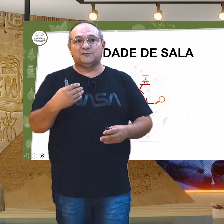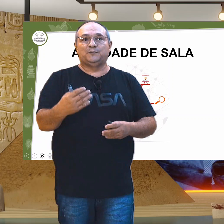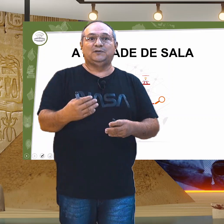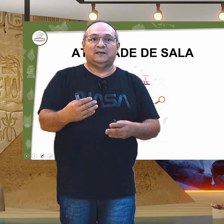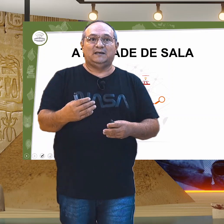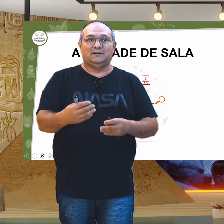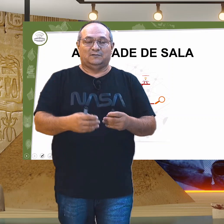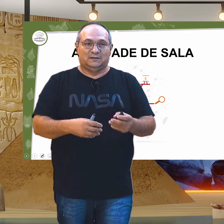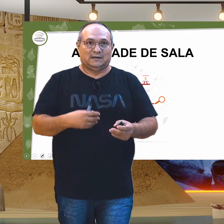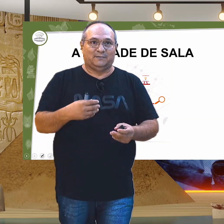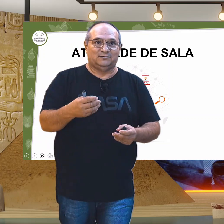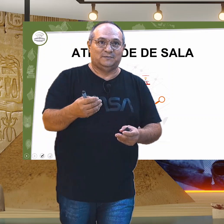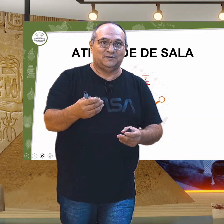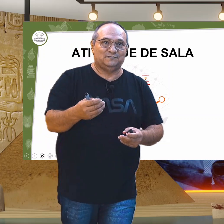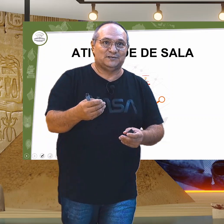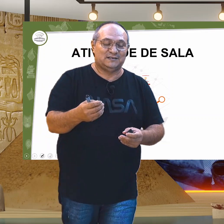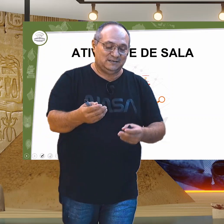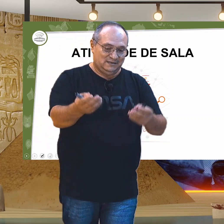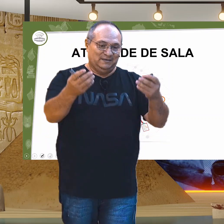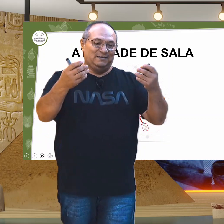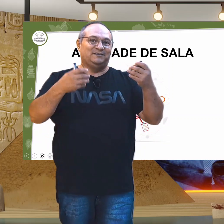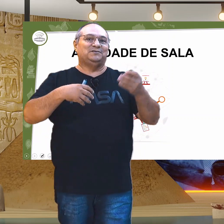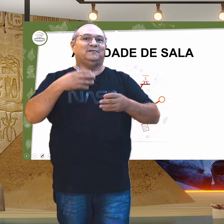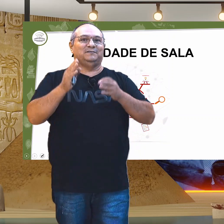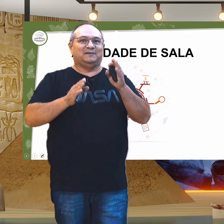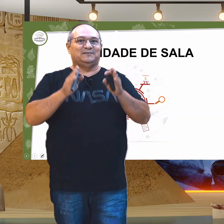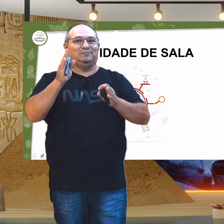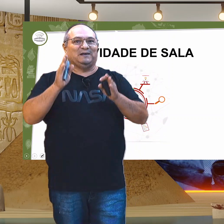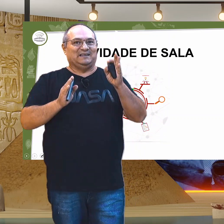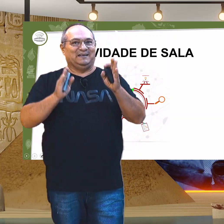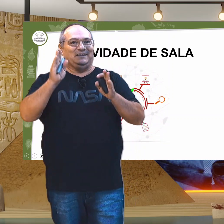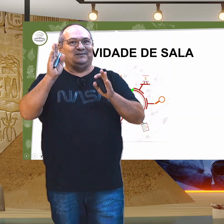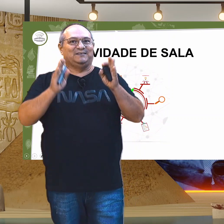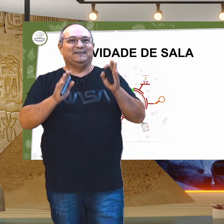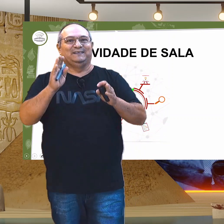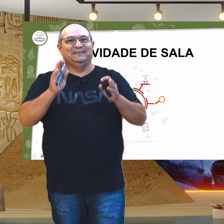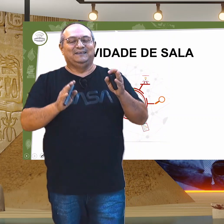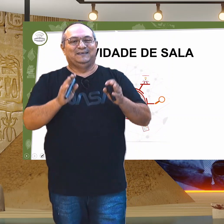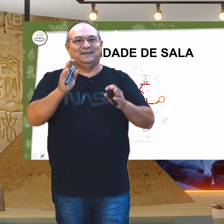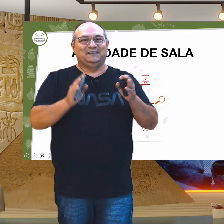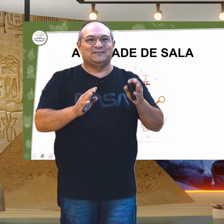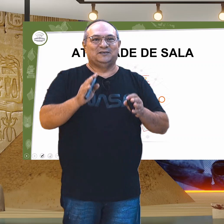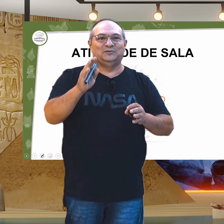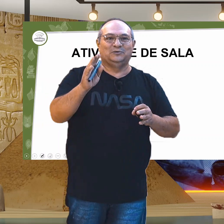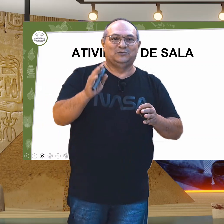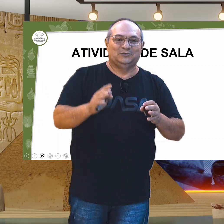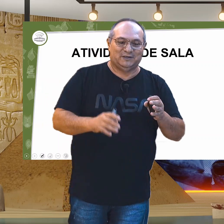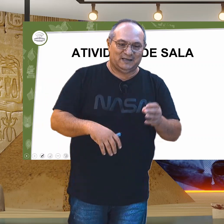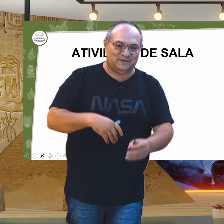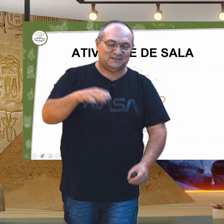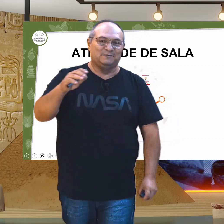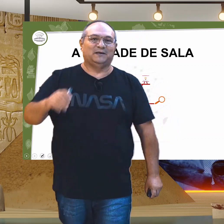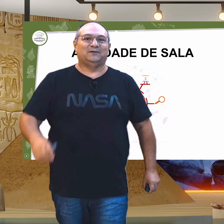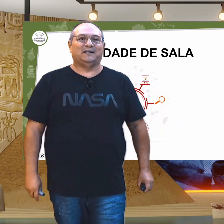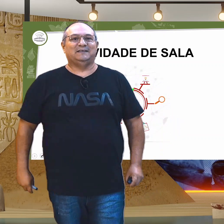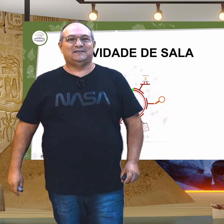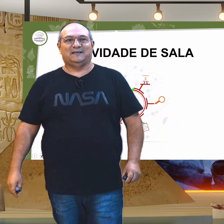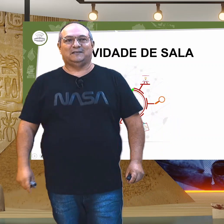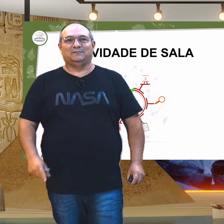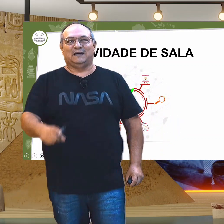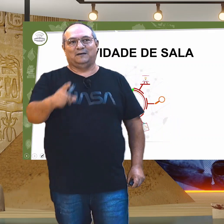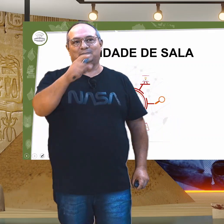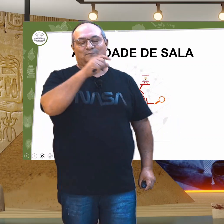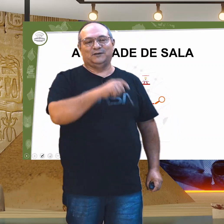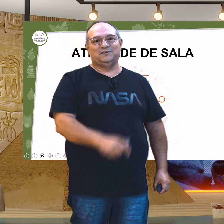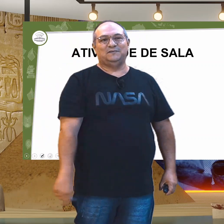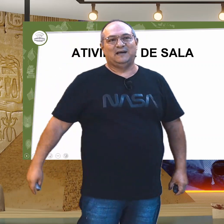Ao responderem, quando acabar o tempinho de vocês, a gente vai fazer um paralelo, né? Quem acertou, quem precisa melhorar e etc.